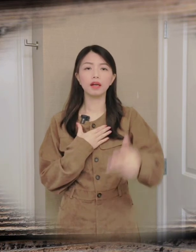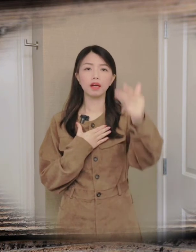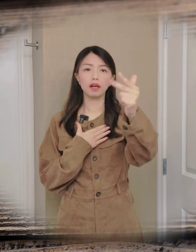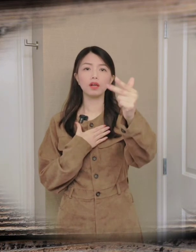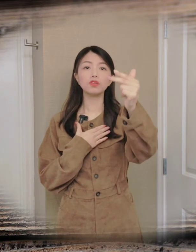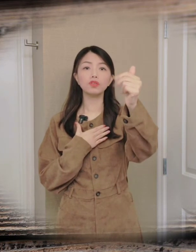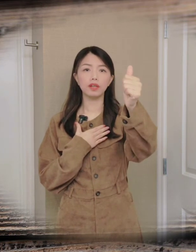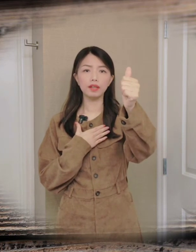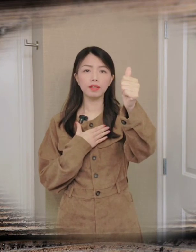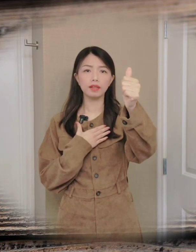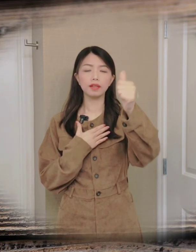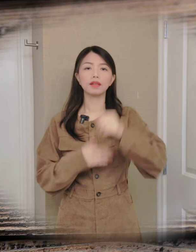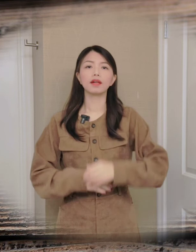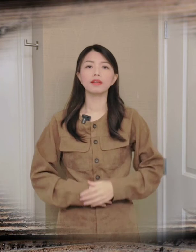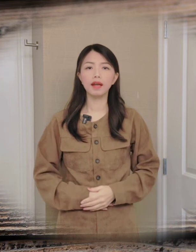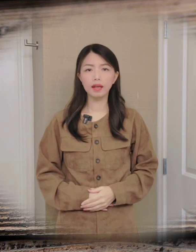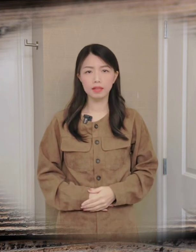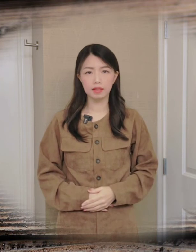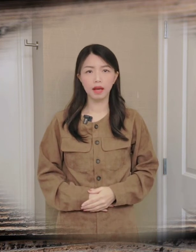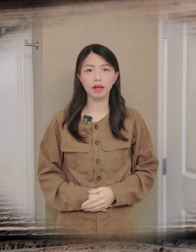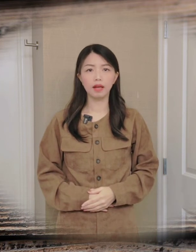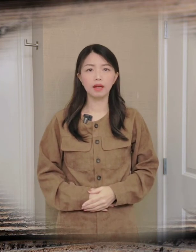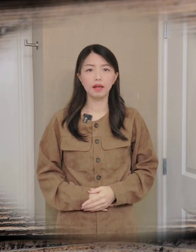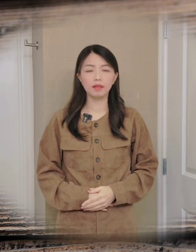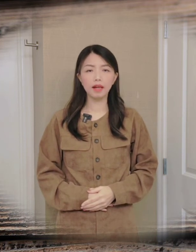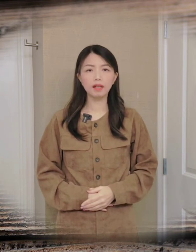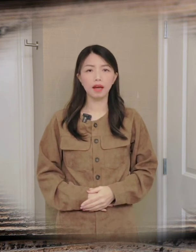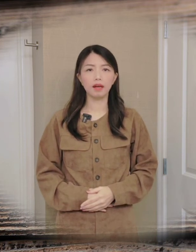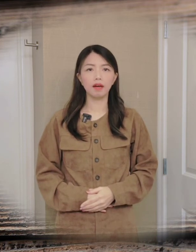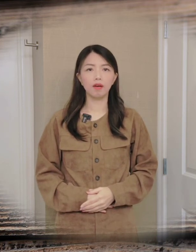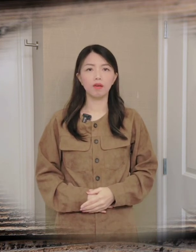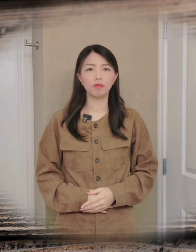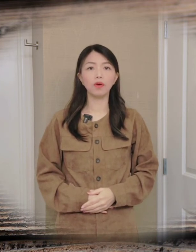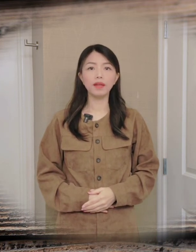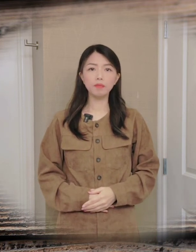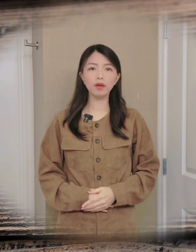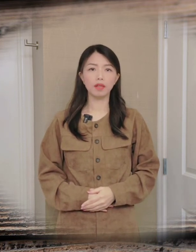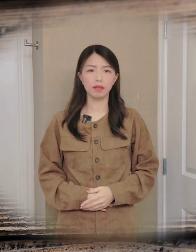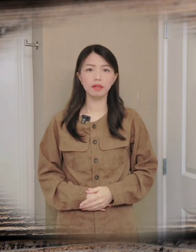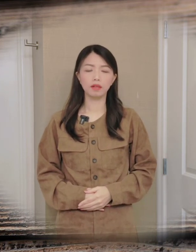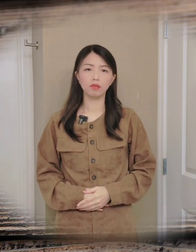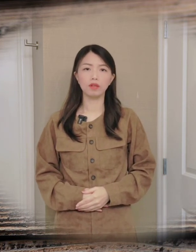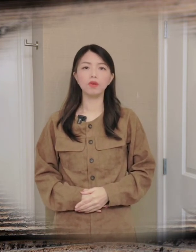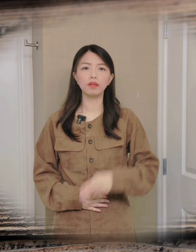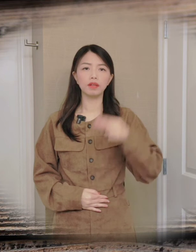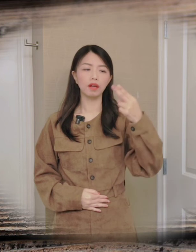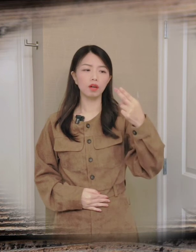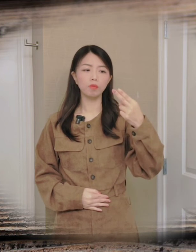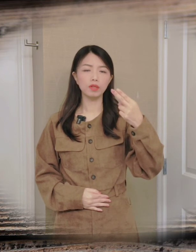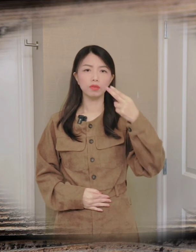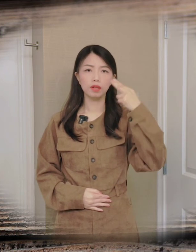내 주는 살아계신다. 살다, 뭔가 생명이 있는 그런 뜻의